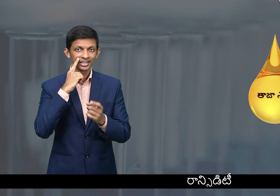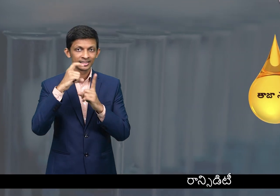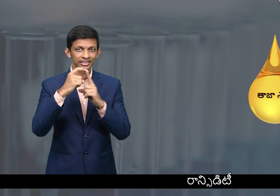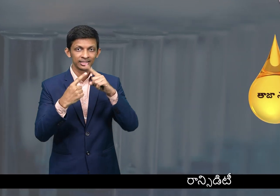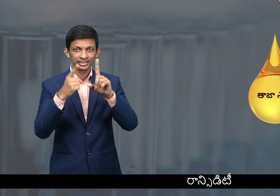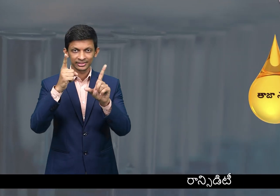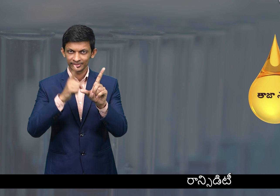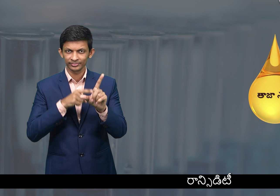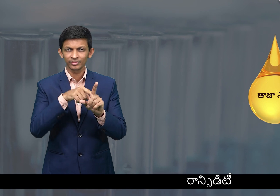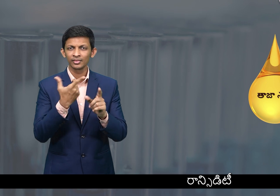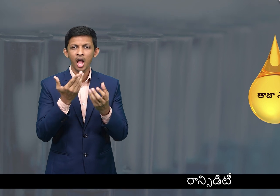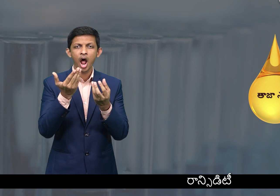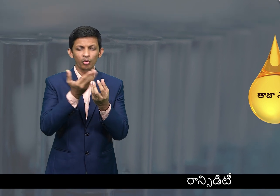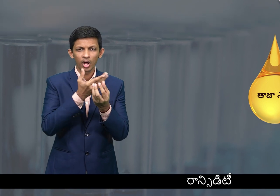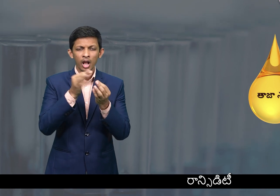ర్యాన్సిడిటీ.